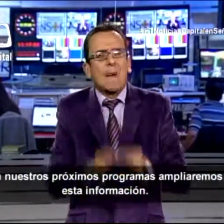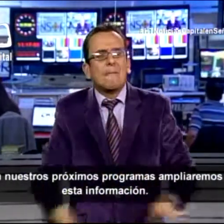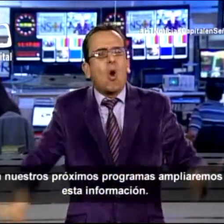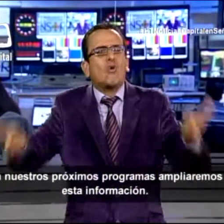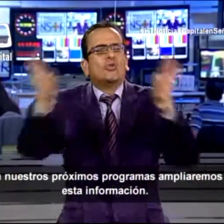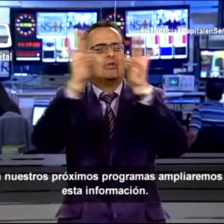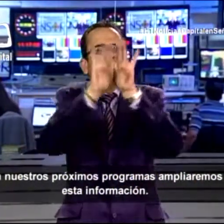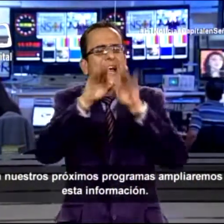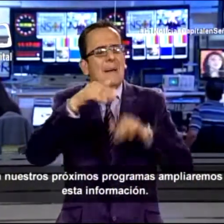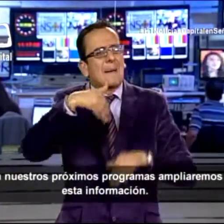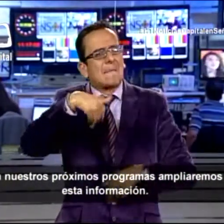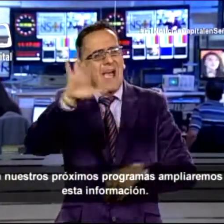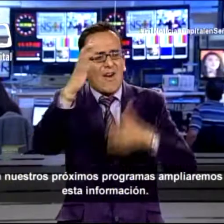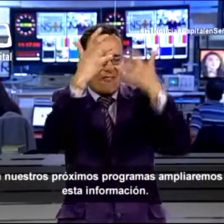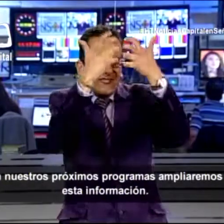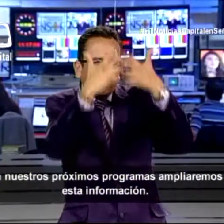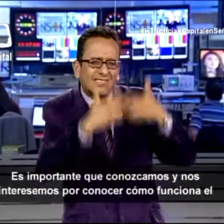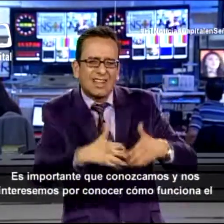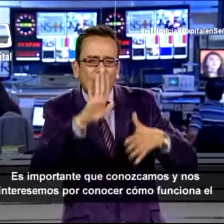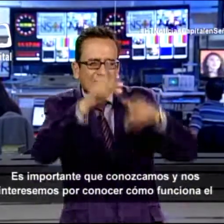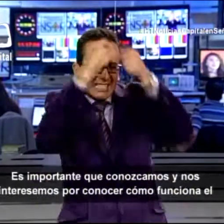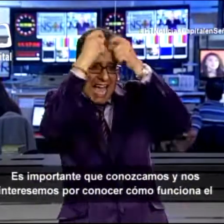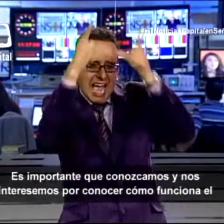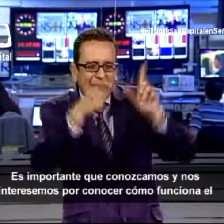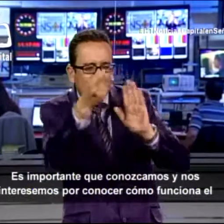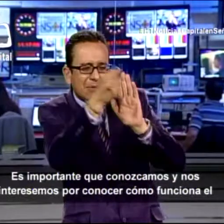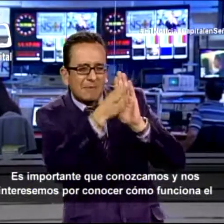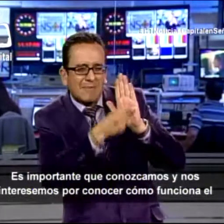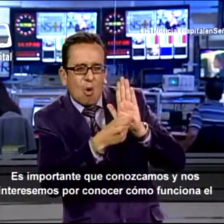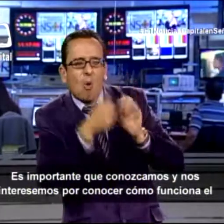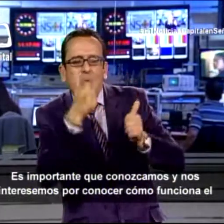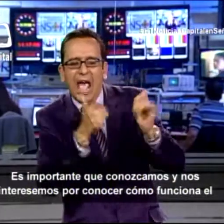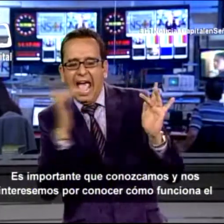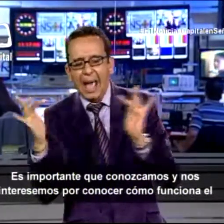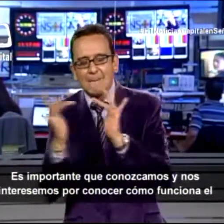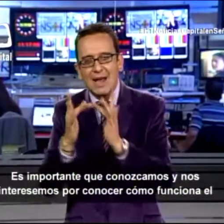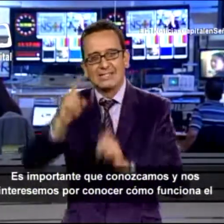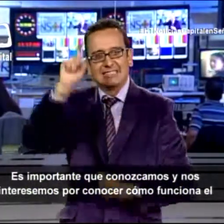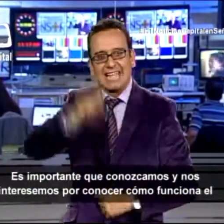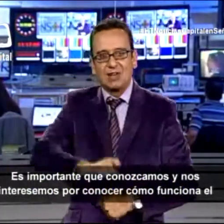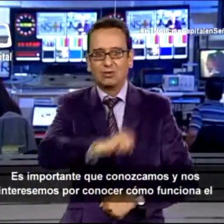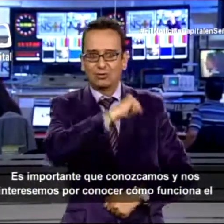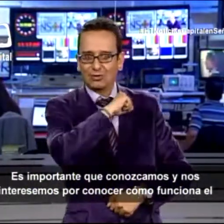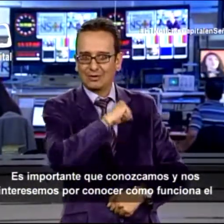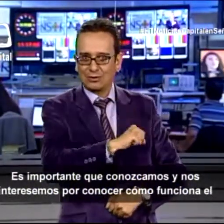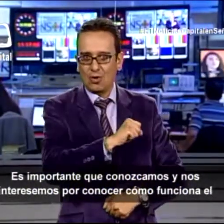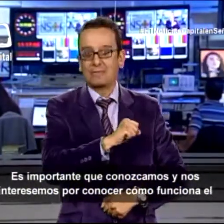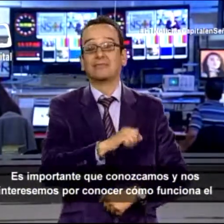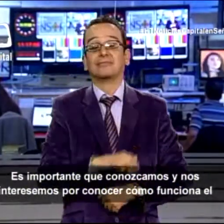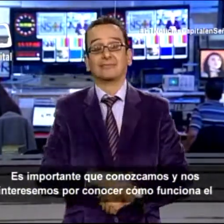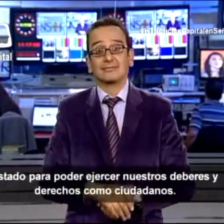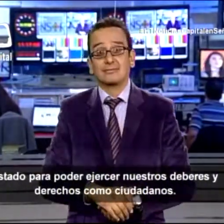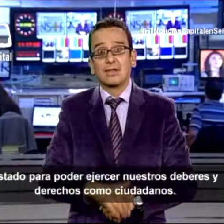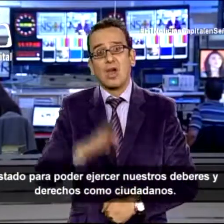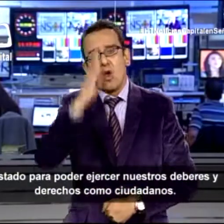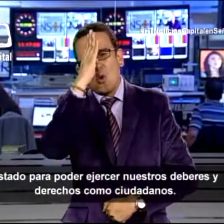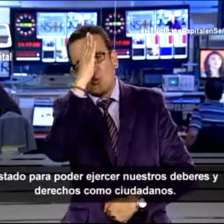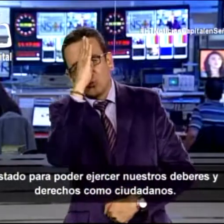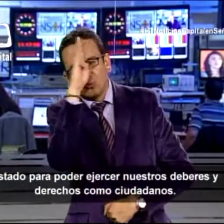programas ampliaremos esta información. Es importante que conozcamos y nos interesemos por conocer cómo funciona el Estado para poder ejercer